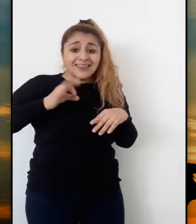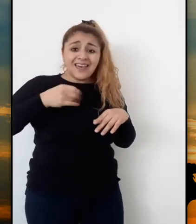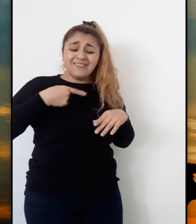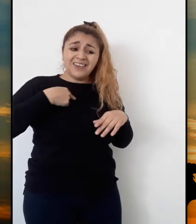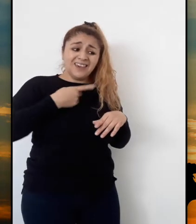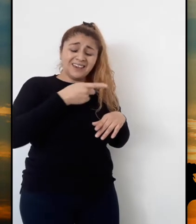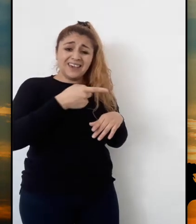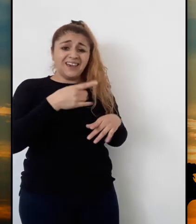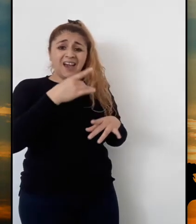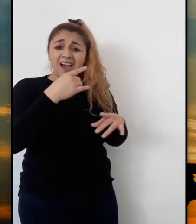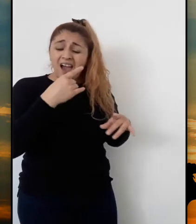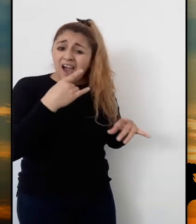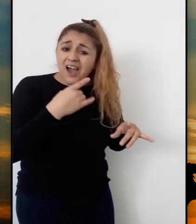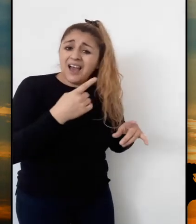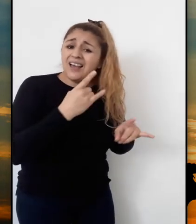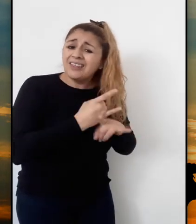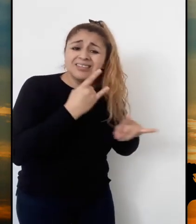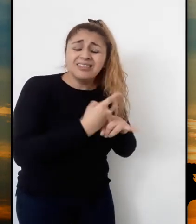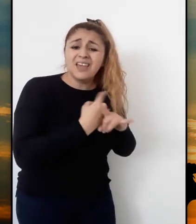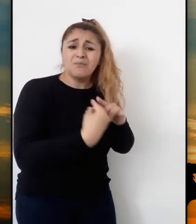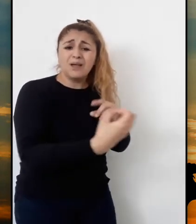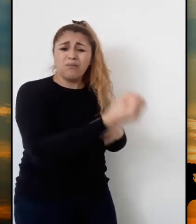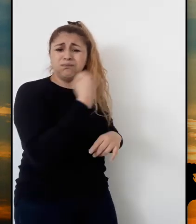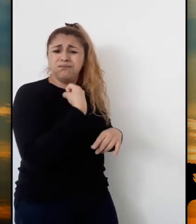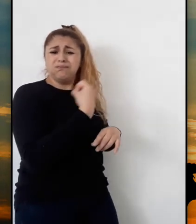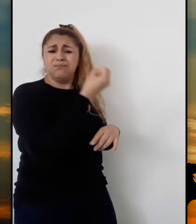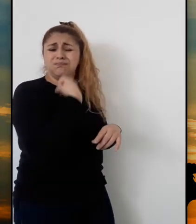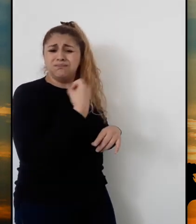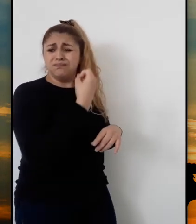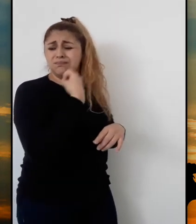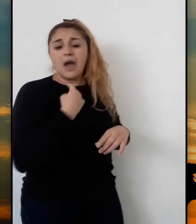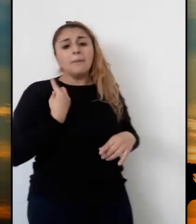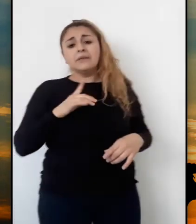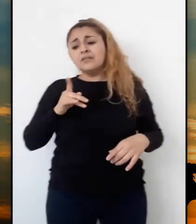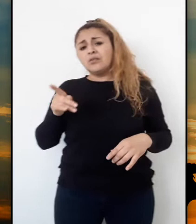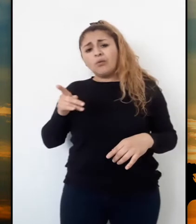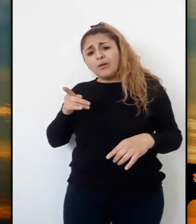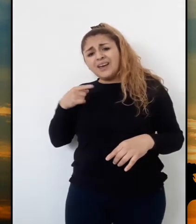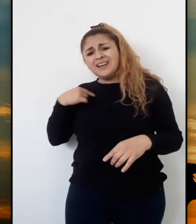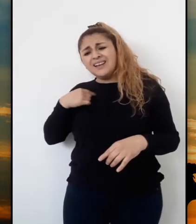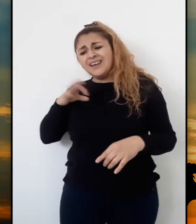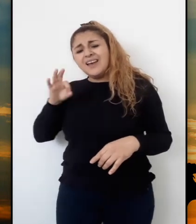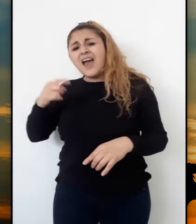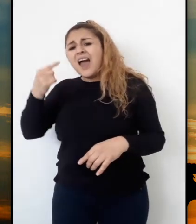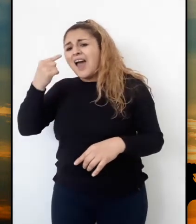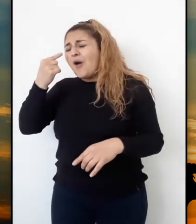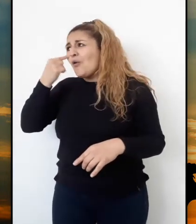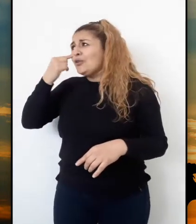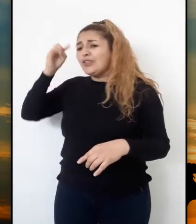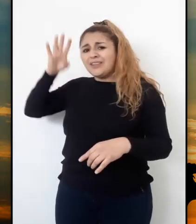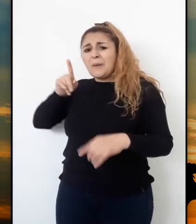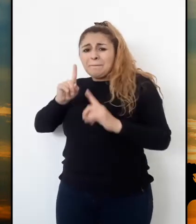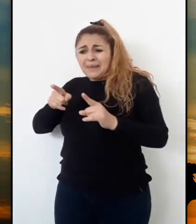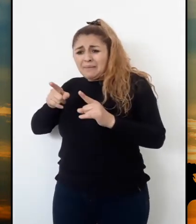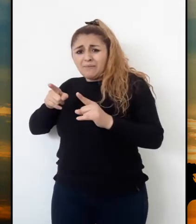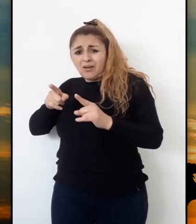de José. Il a été vendu comme esclave. Fue vendido como esclavo. Malgré le bon travail qu'il a fait. Más